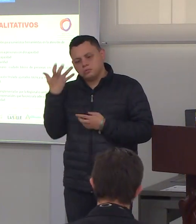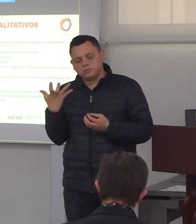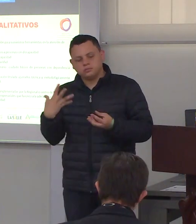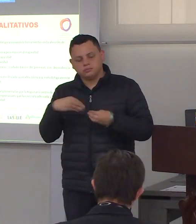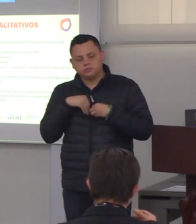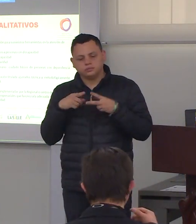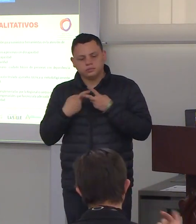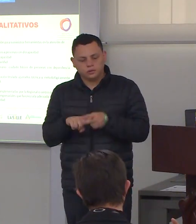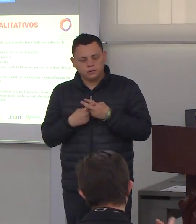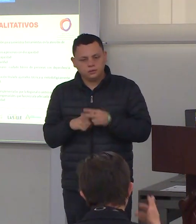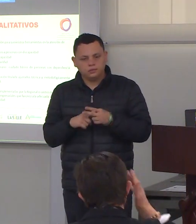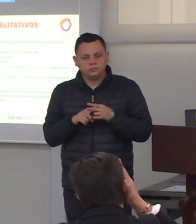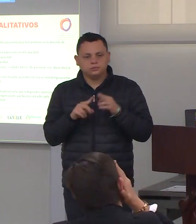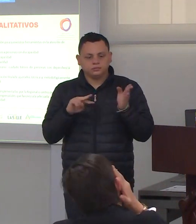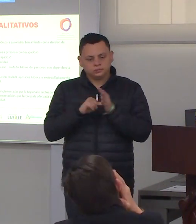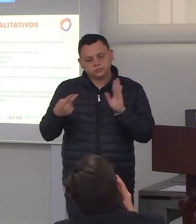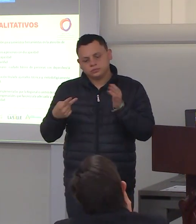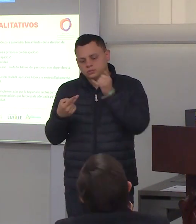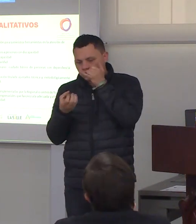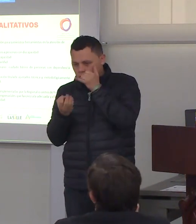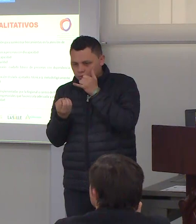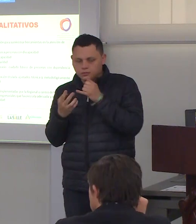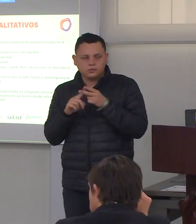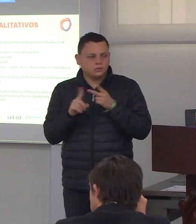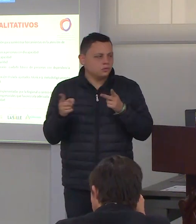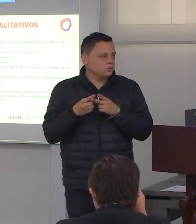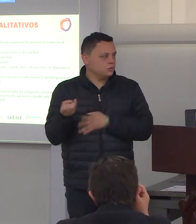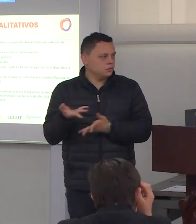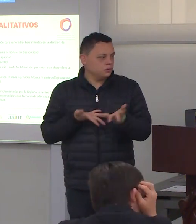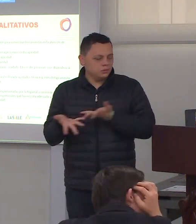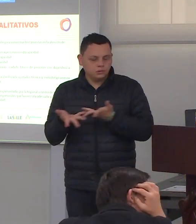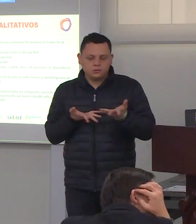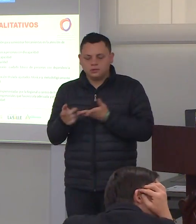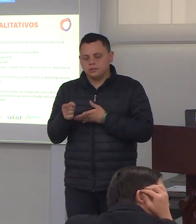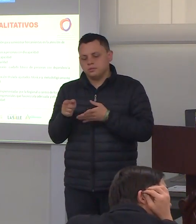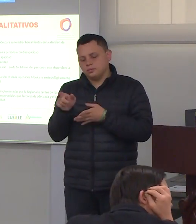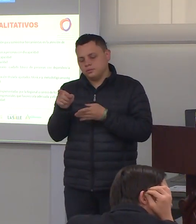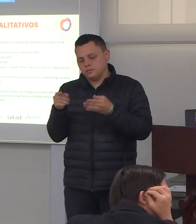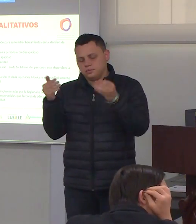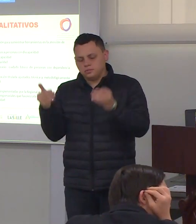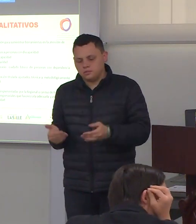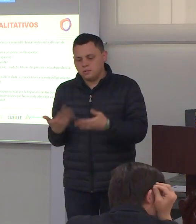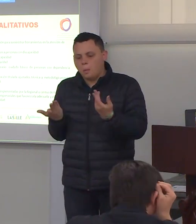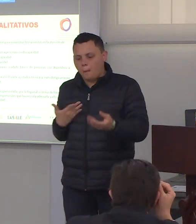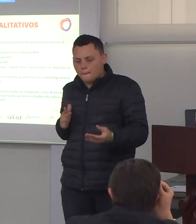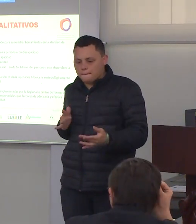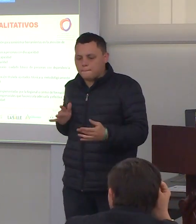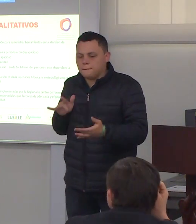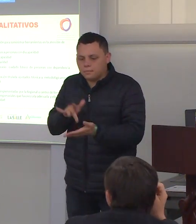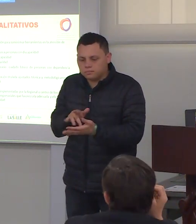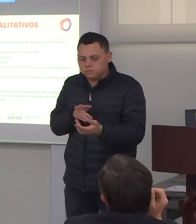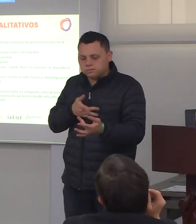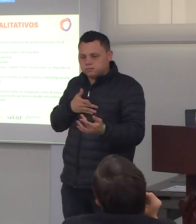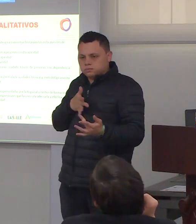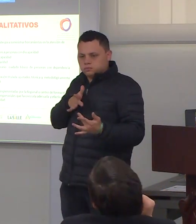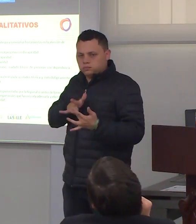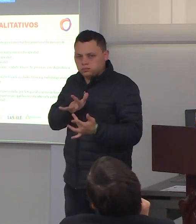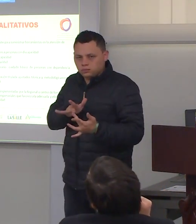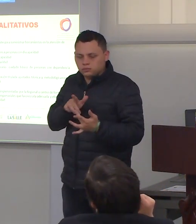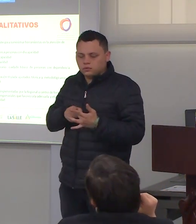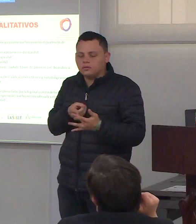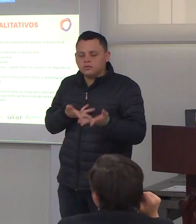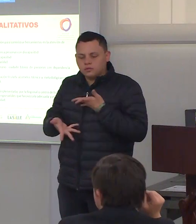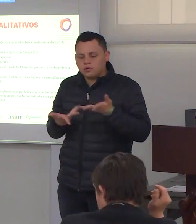herramientas técnico-pedagógicas, interacción con personas con discapacidad, abordaje, son para adquirir herramientas en la